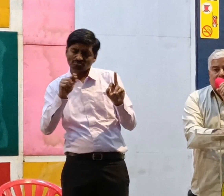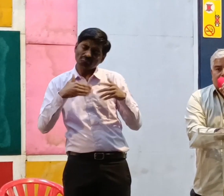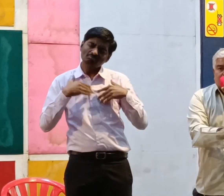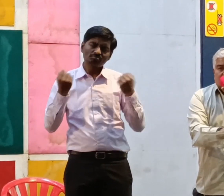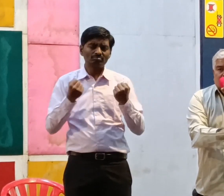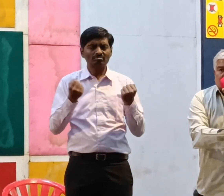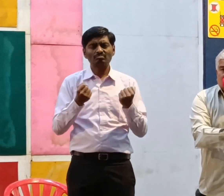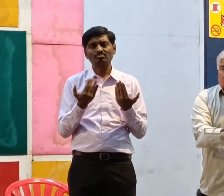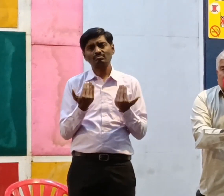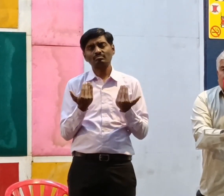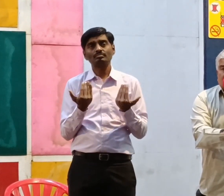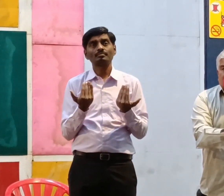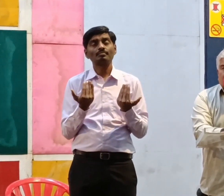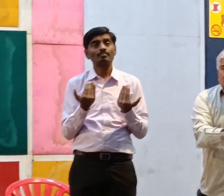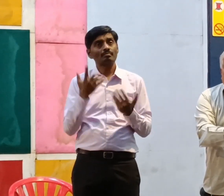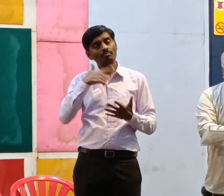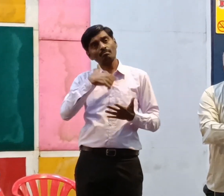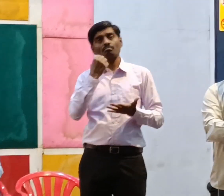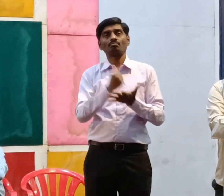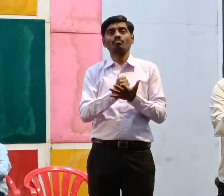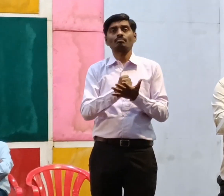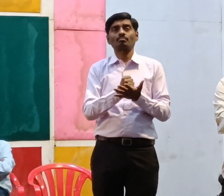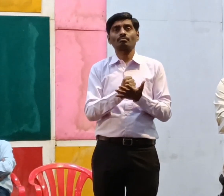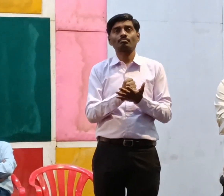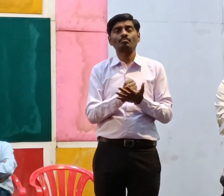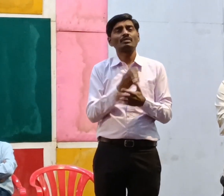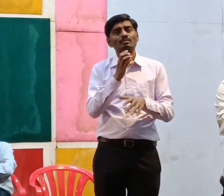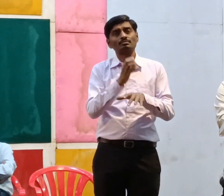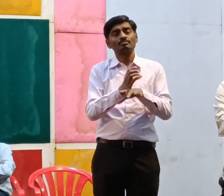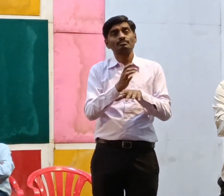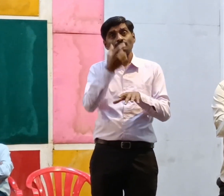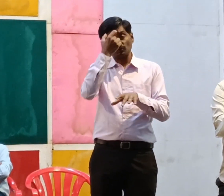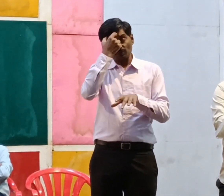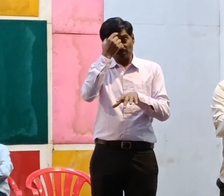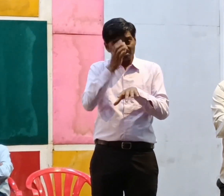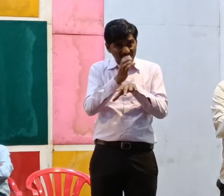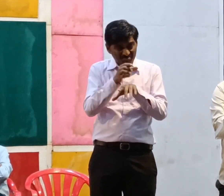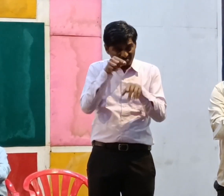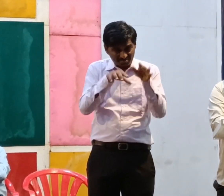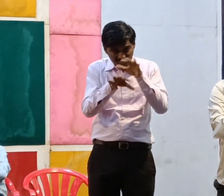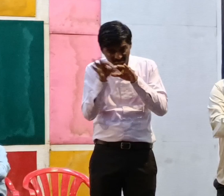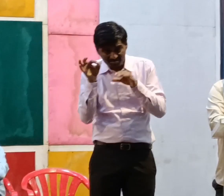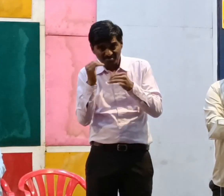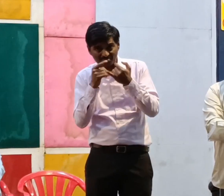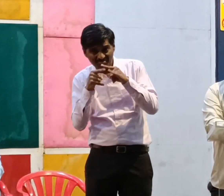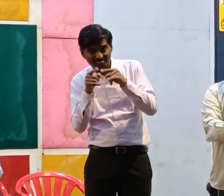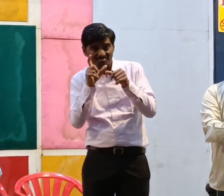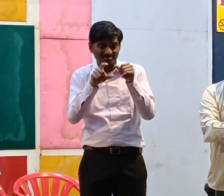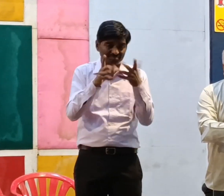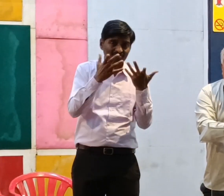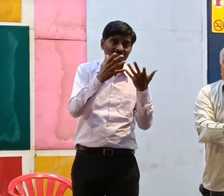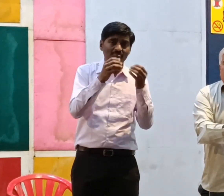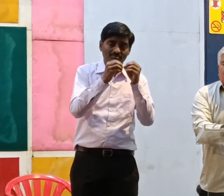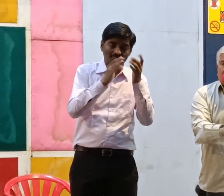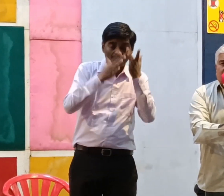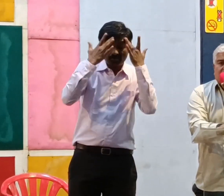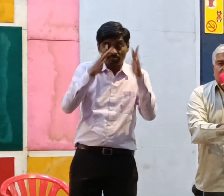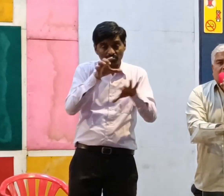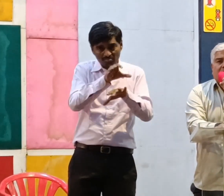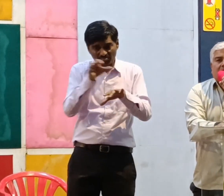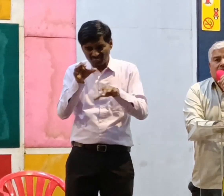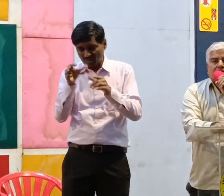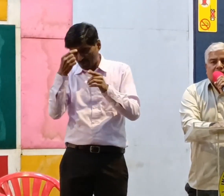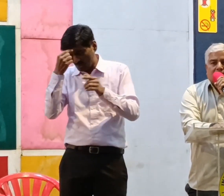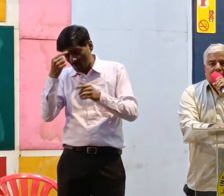શકું. એટલે ગમે એ વિષય હોય, જે વિષય થોડો કાચો હોય એમાં થોડી વધારે